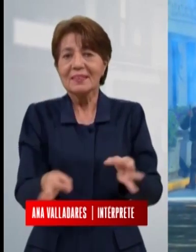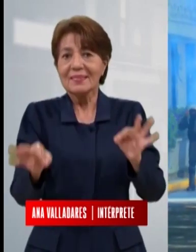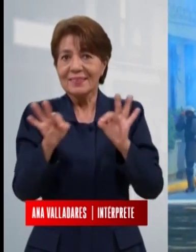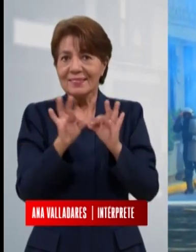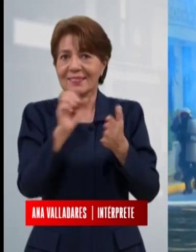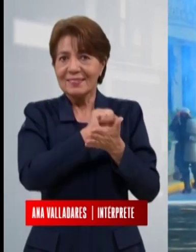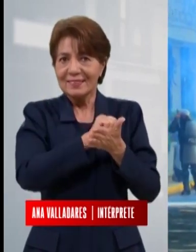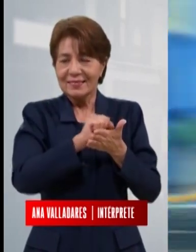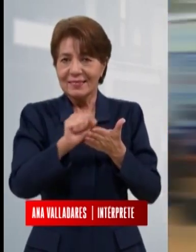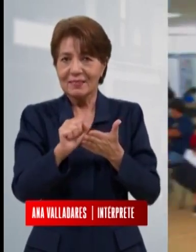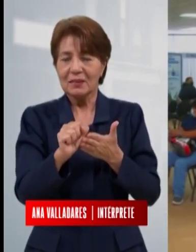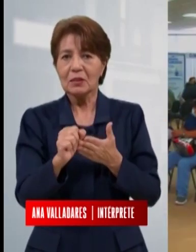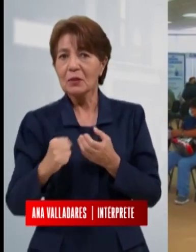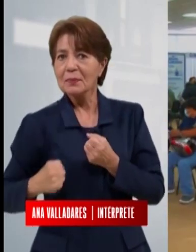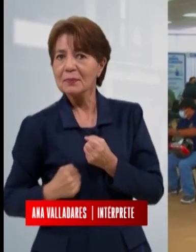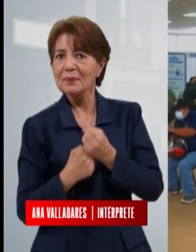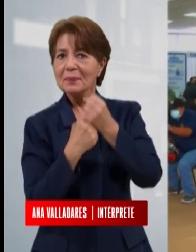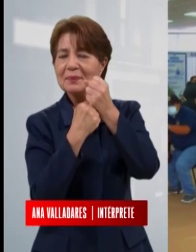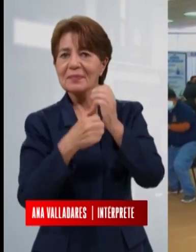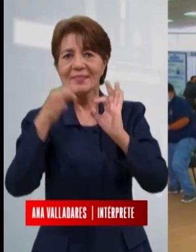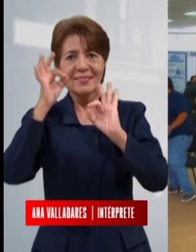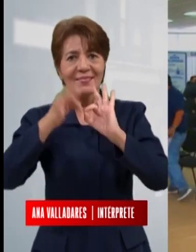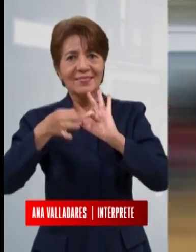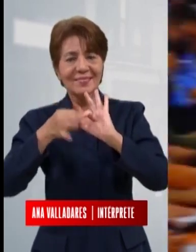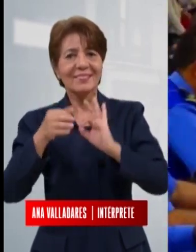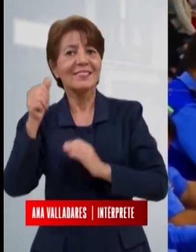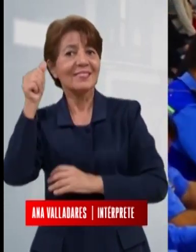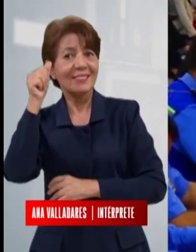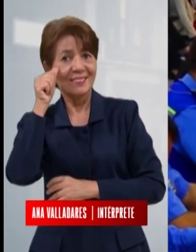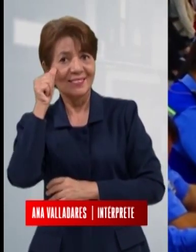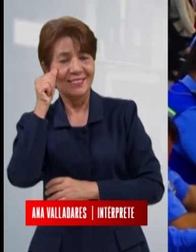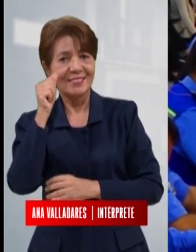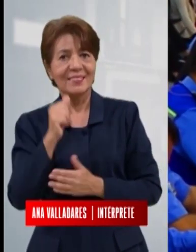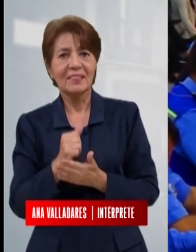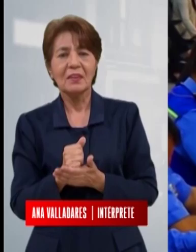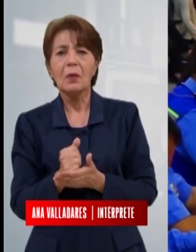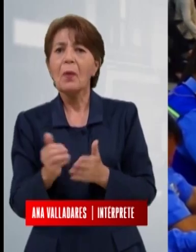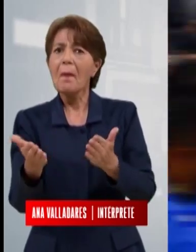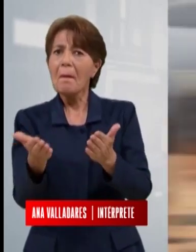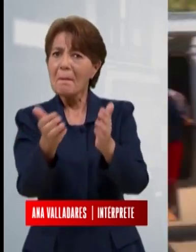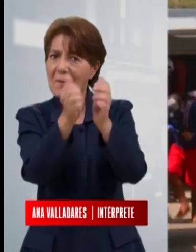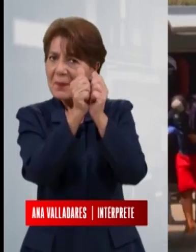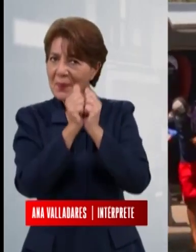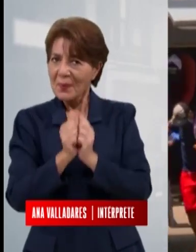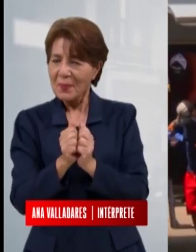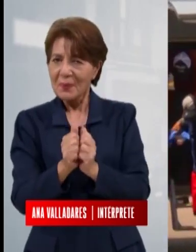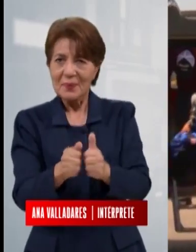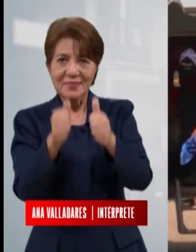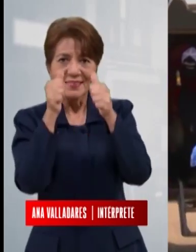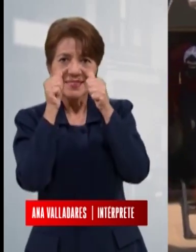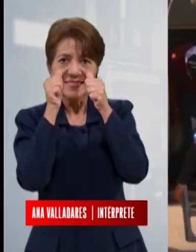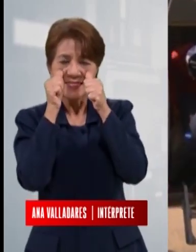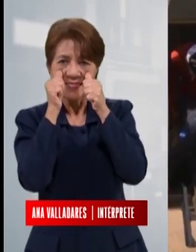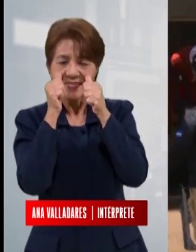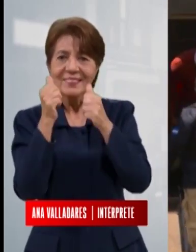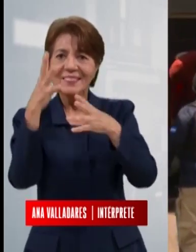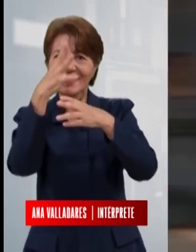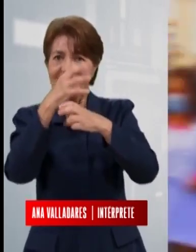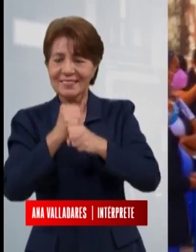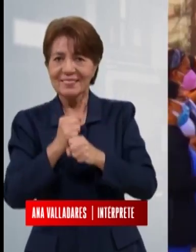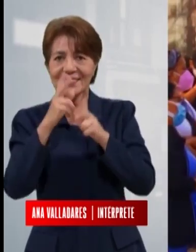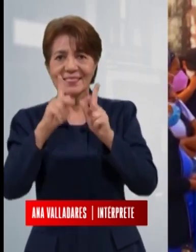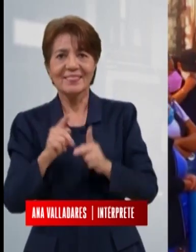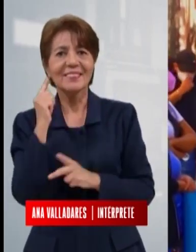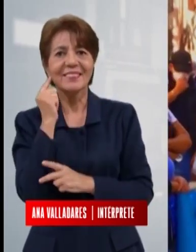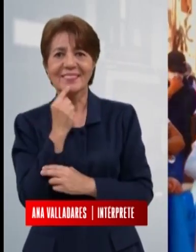semana bajo la interpretación de Ana Valladares acompáñenos a ver el resumen para